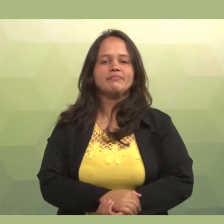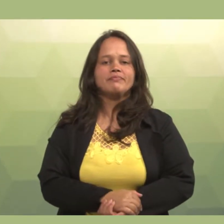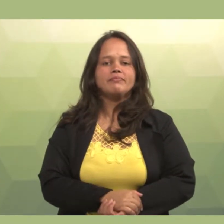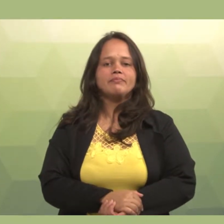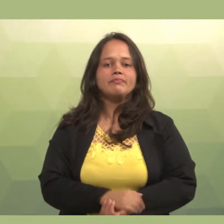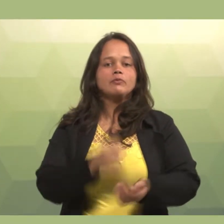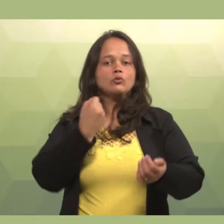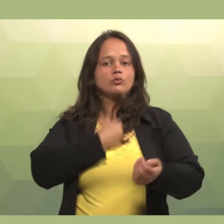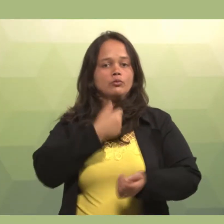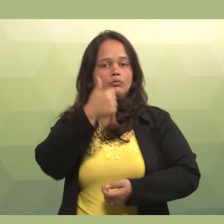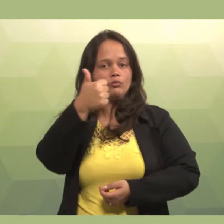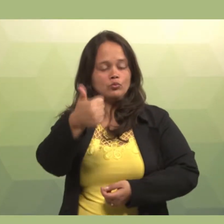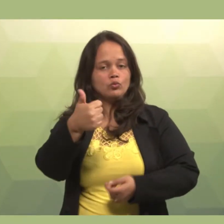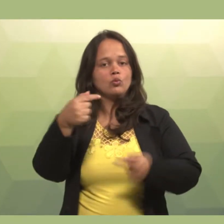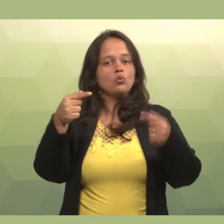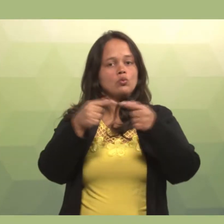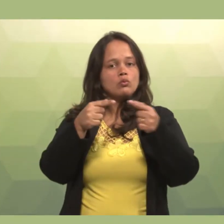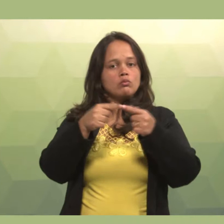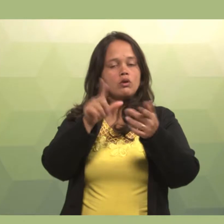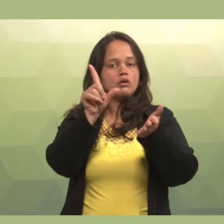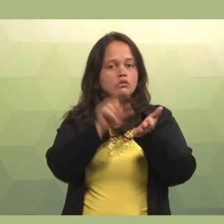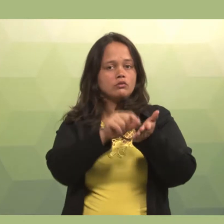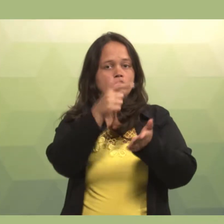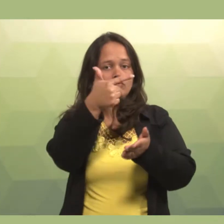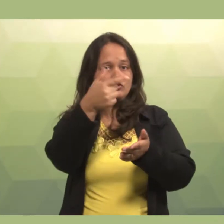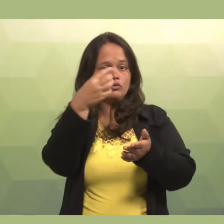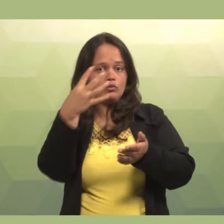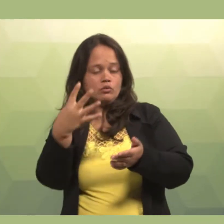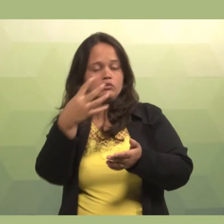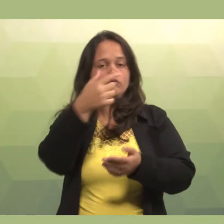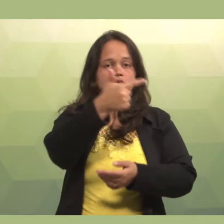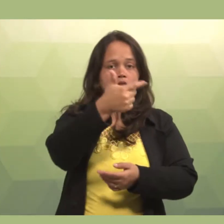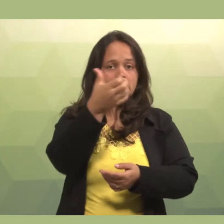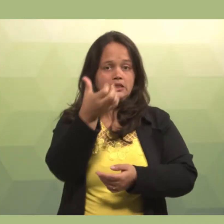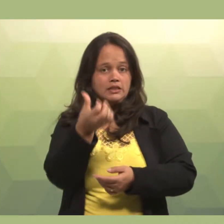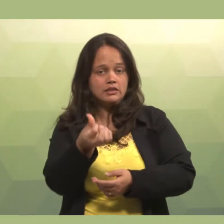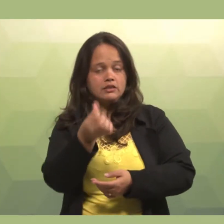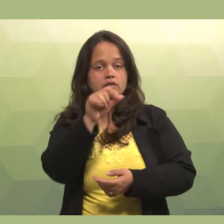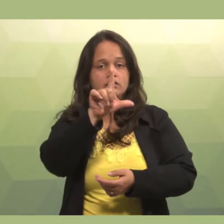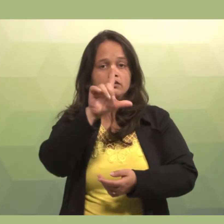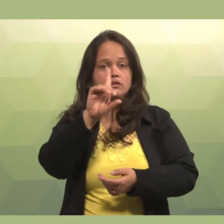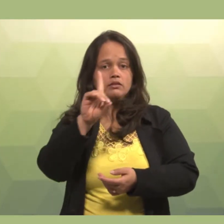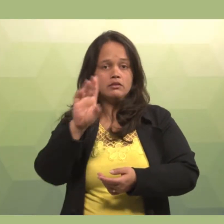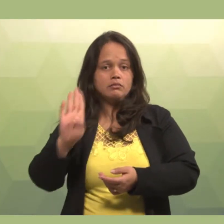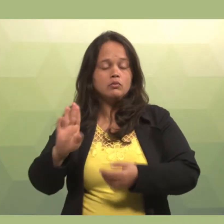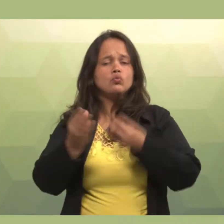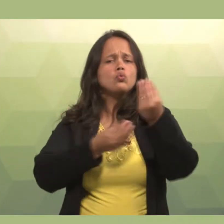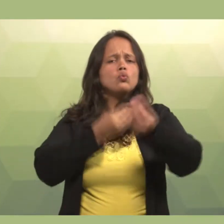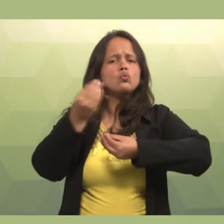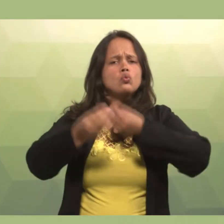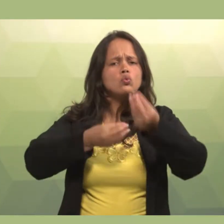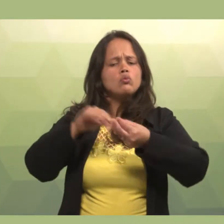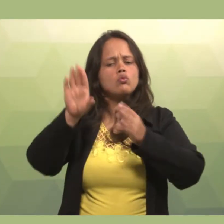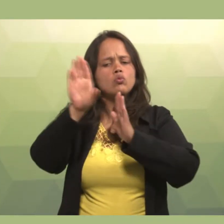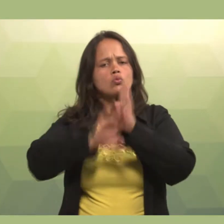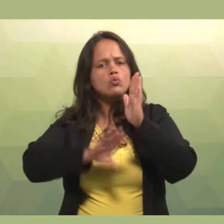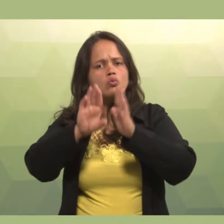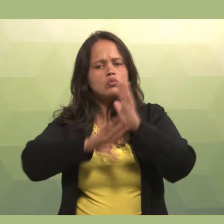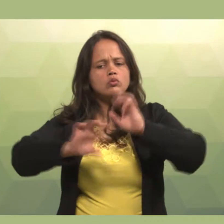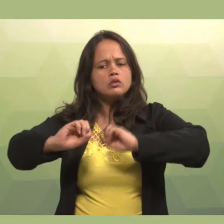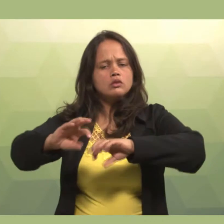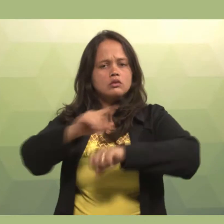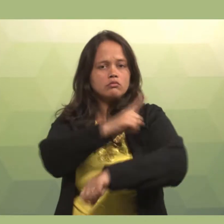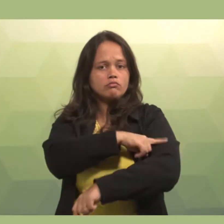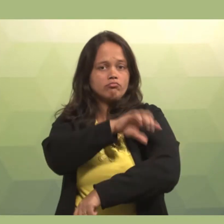De acordo com os artigos 24 e 26 da LDB, como devem ser os currículos do ensino fundamental e ensino